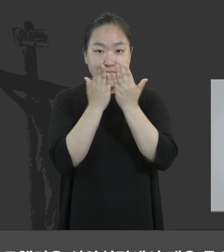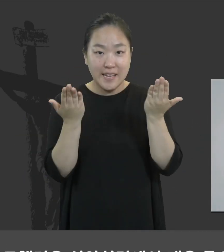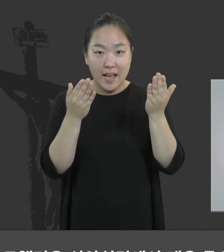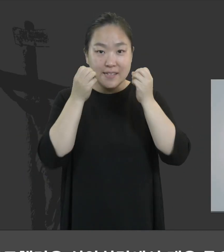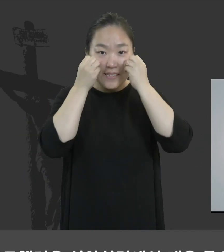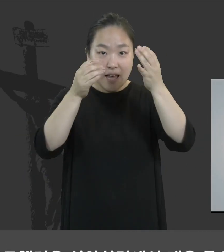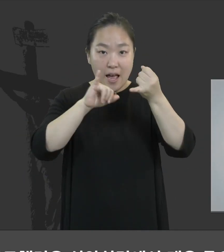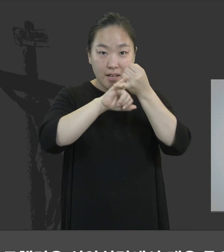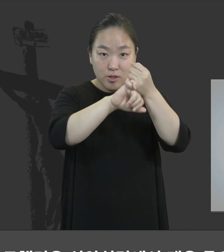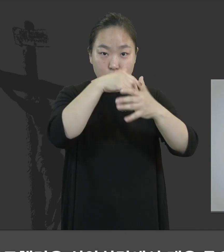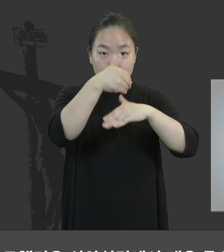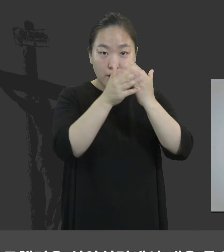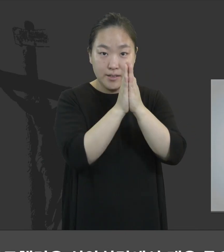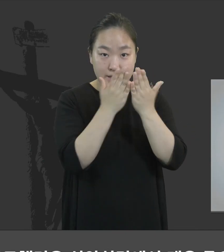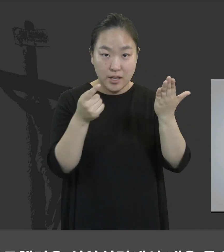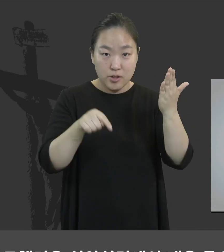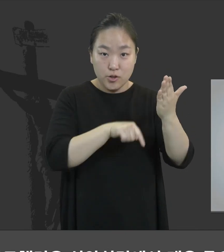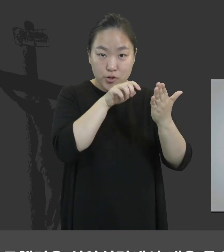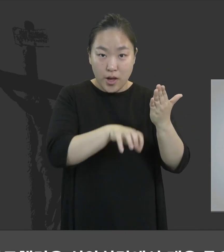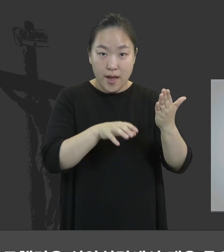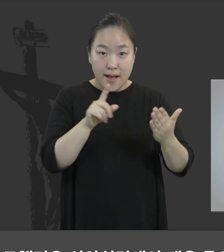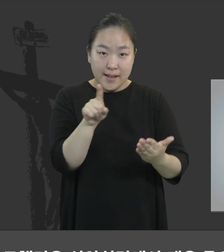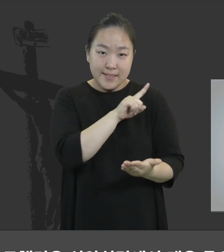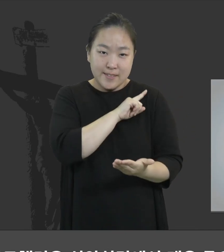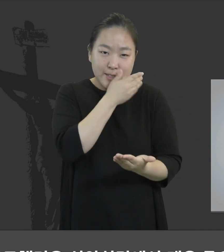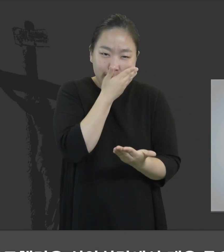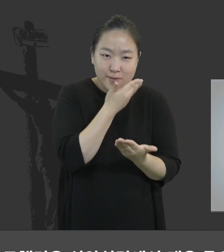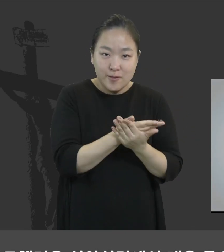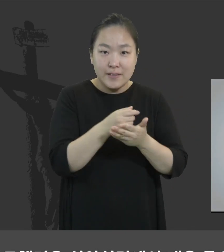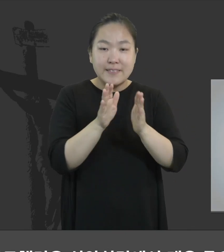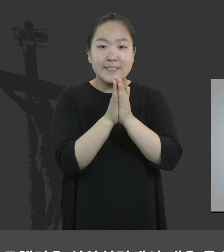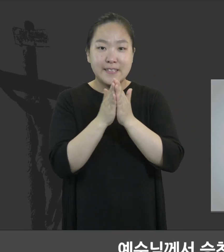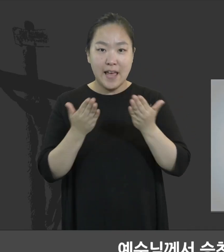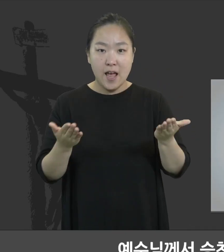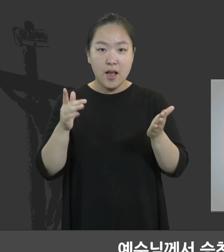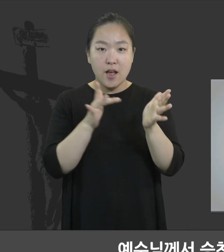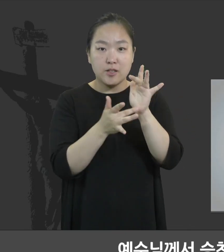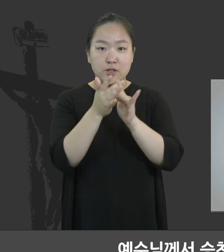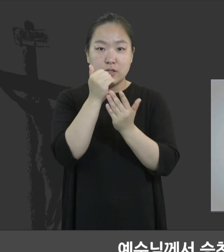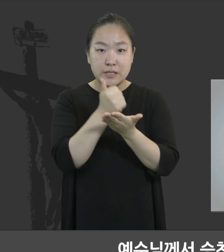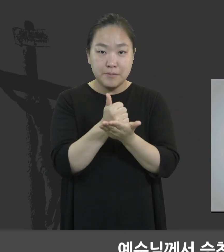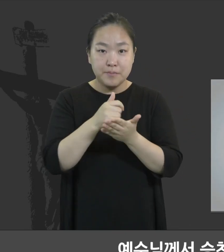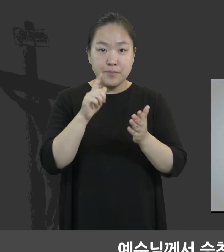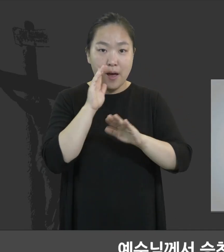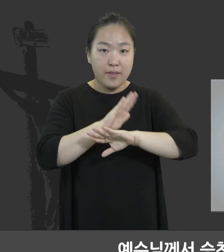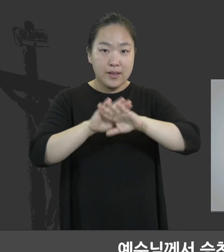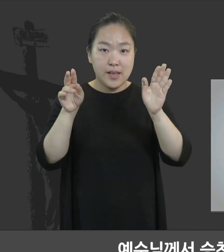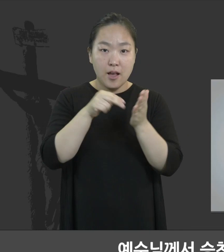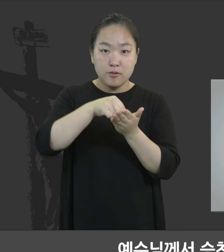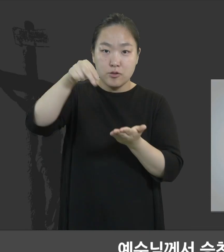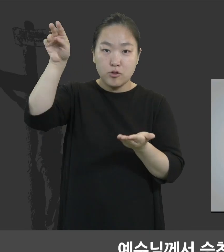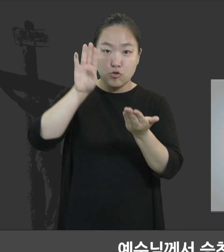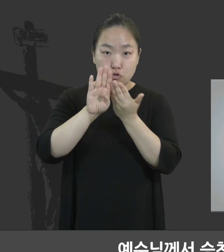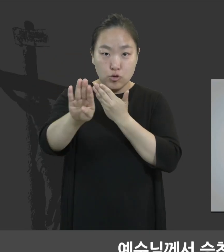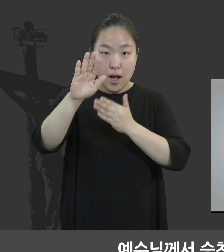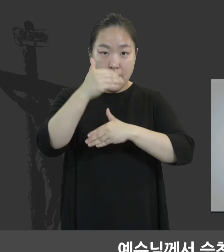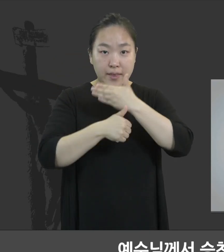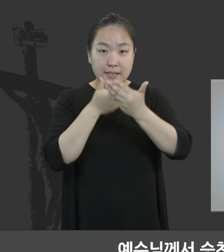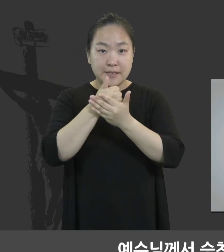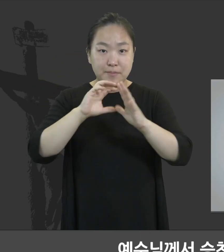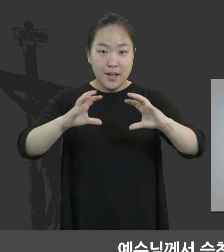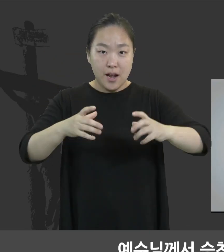사도행전은 신약 성경에서 매우 중요하면서도 독특한 책입니다. 예수님께서 승천하신 후 하나님